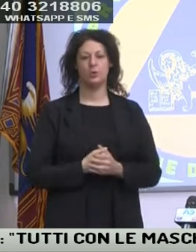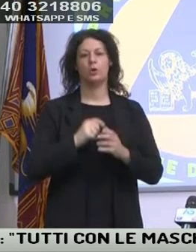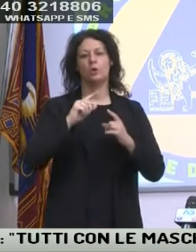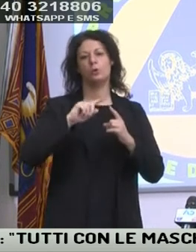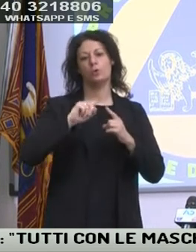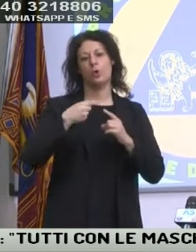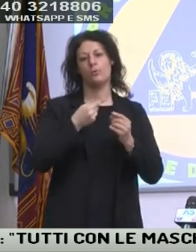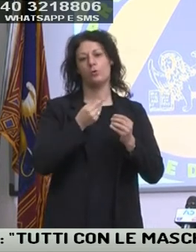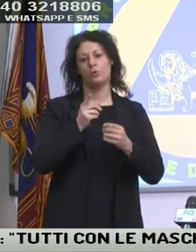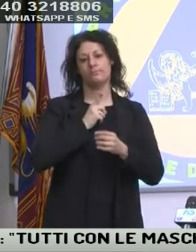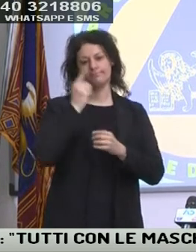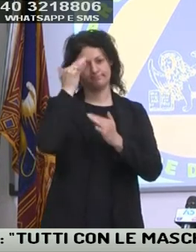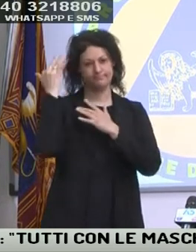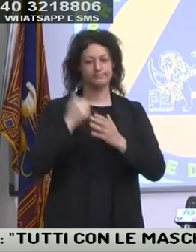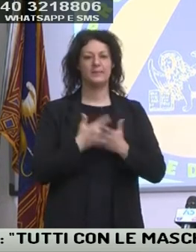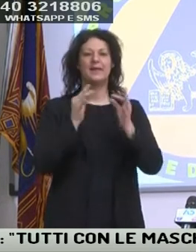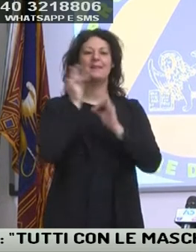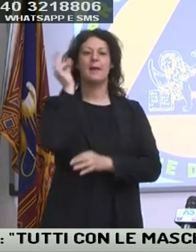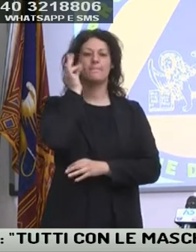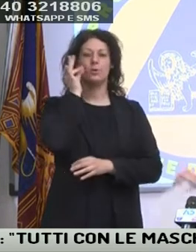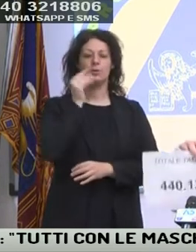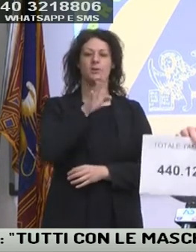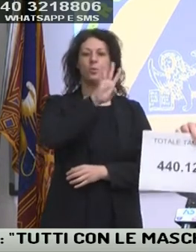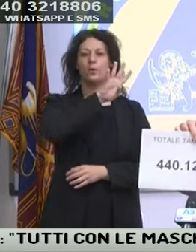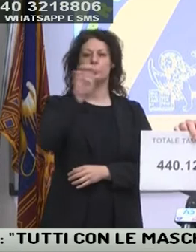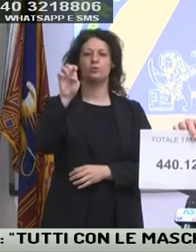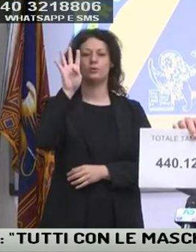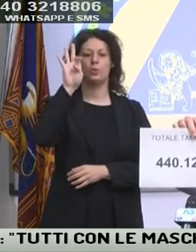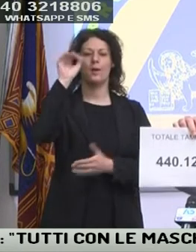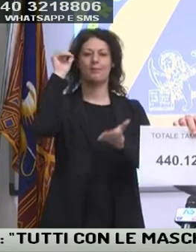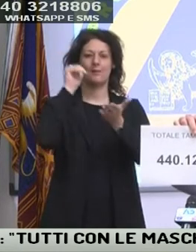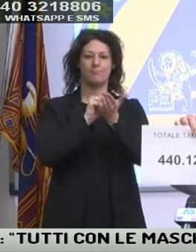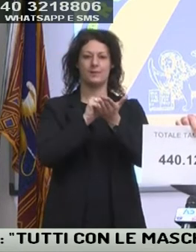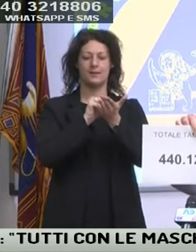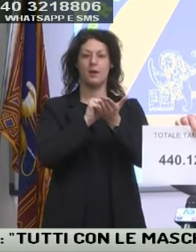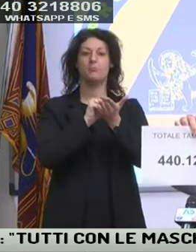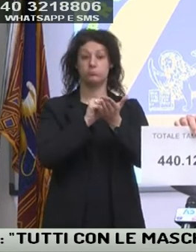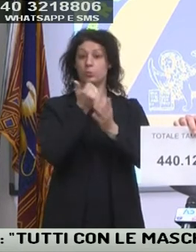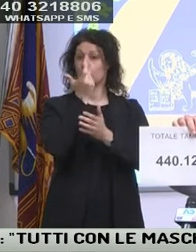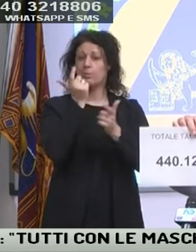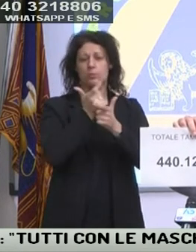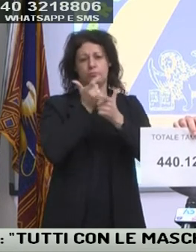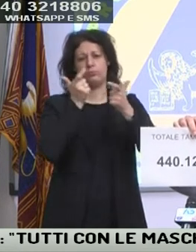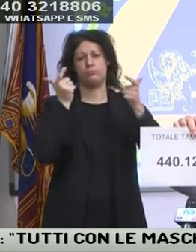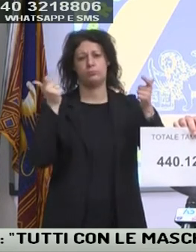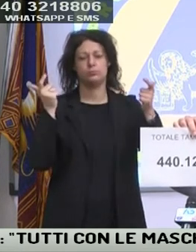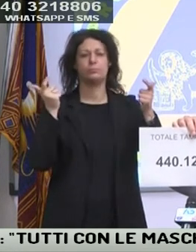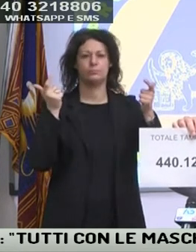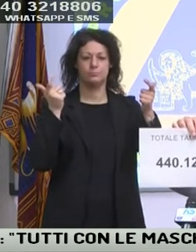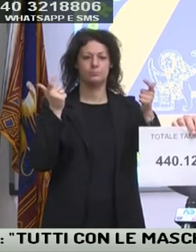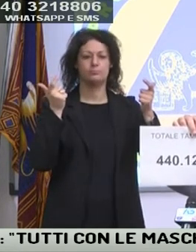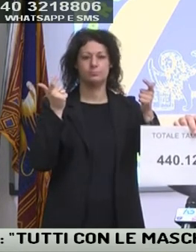alcune considerazioni. I tamponi sono 440.000, quindi si cresce alla grande